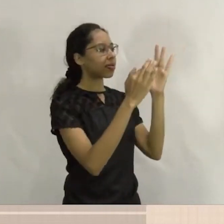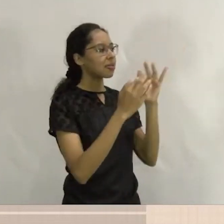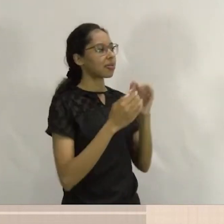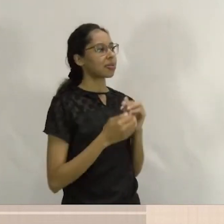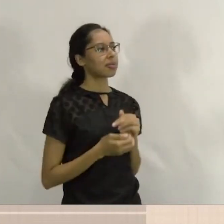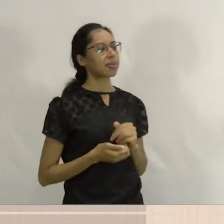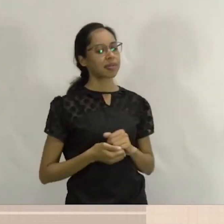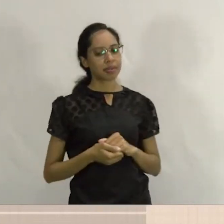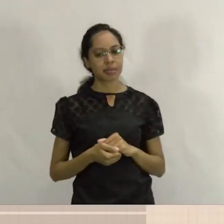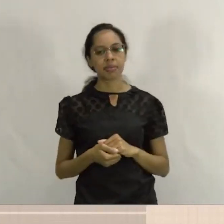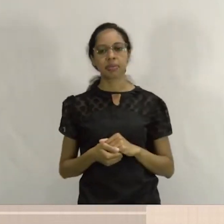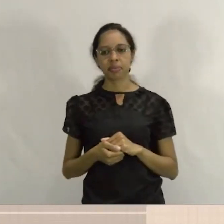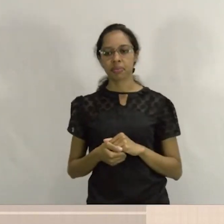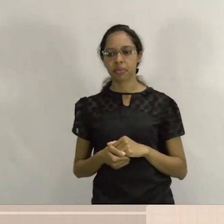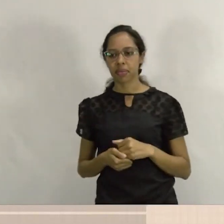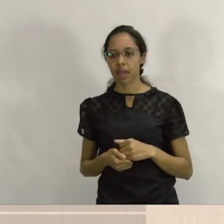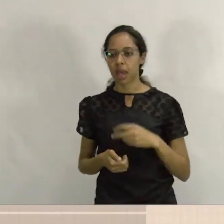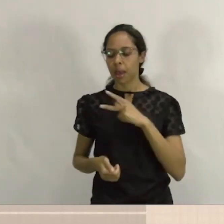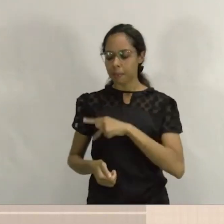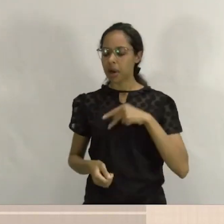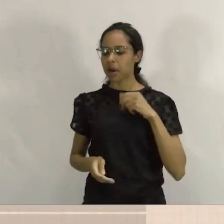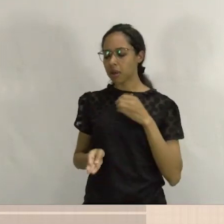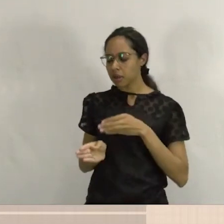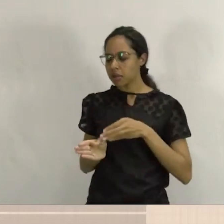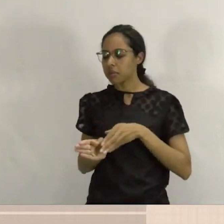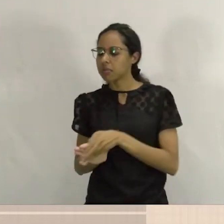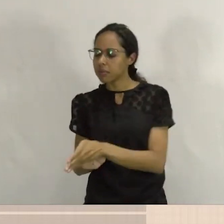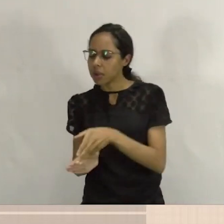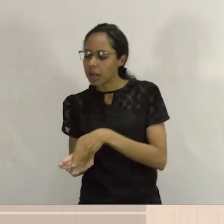Eu faço essa admoestação pesada,